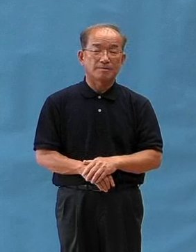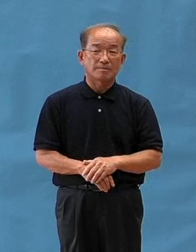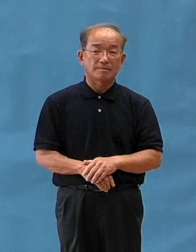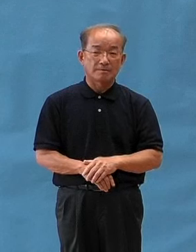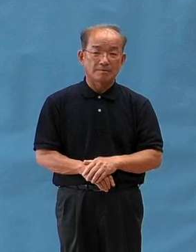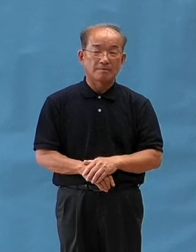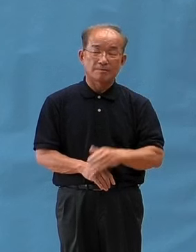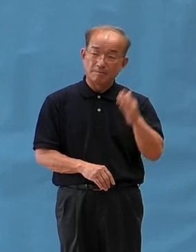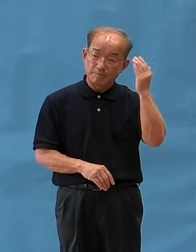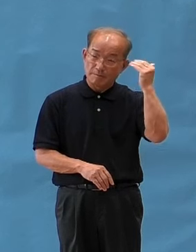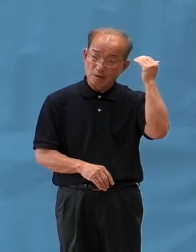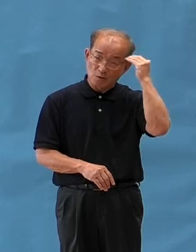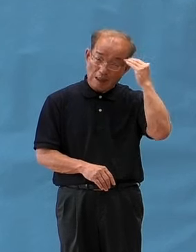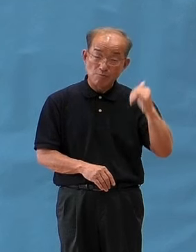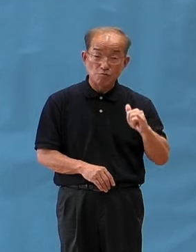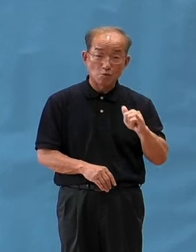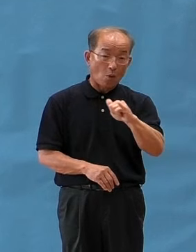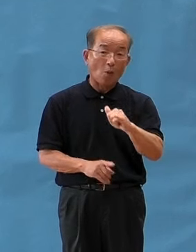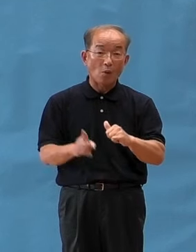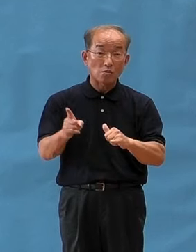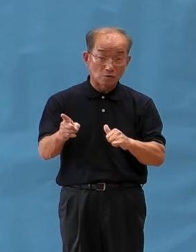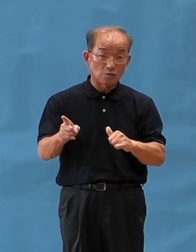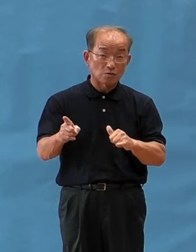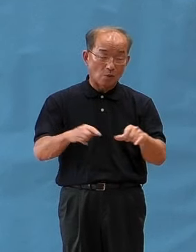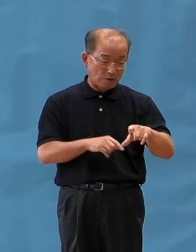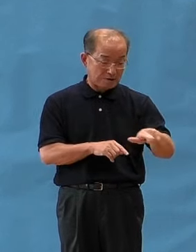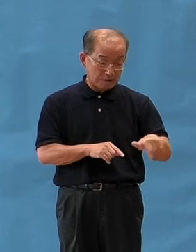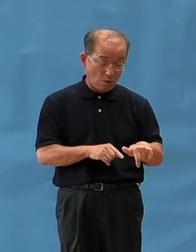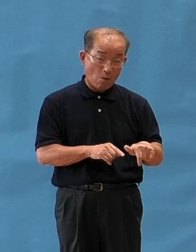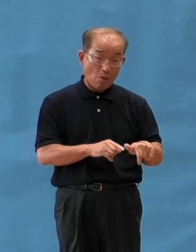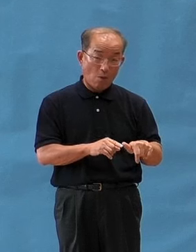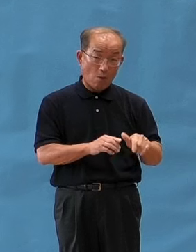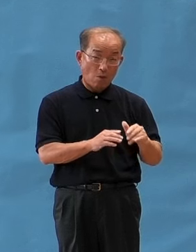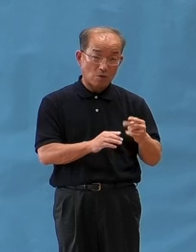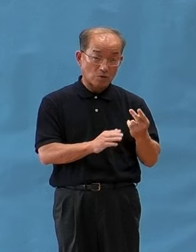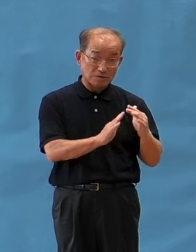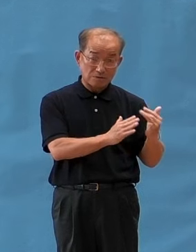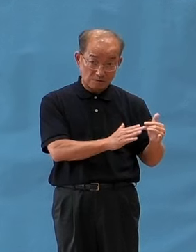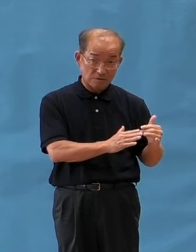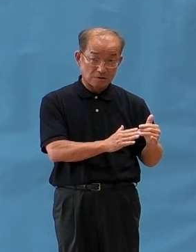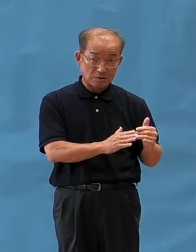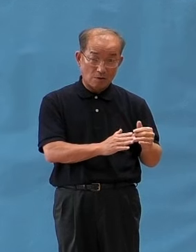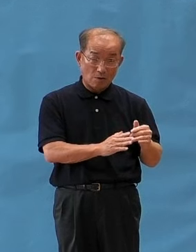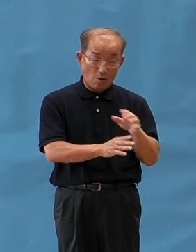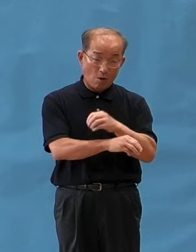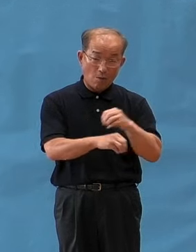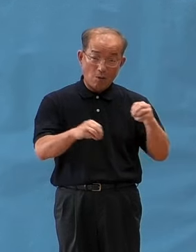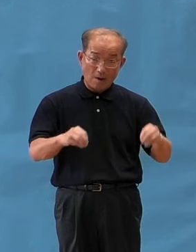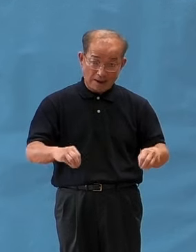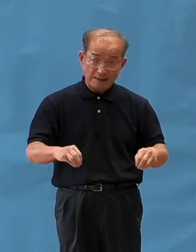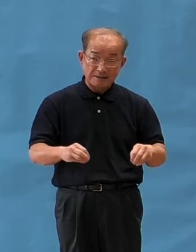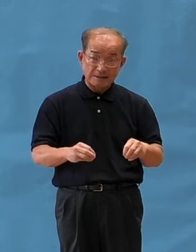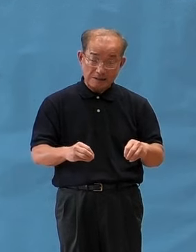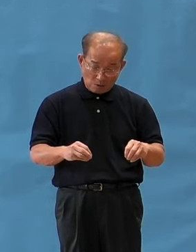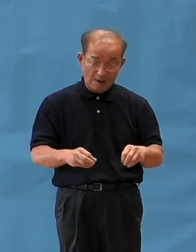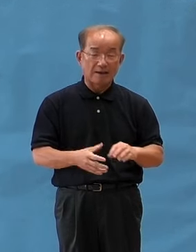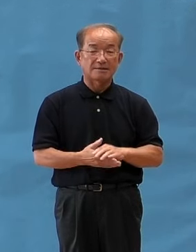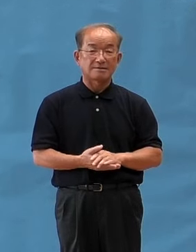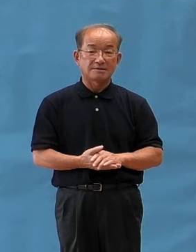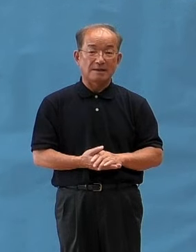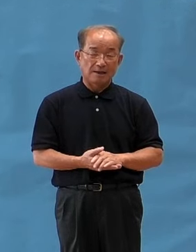ベトナム航空と地方都市との覚書を締結をして、そういうそのこと